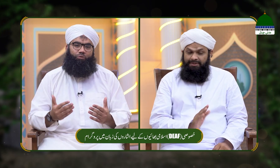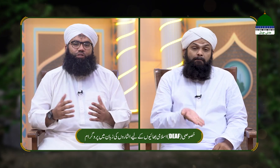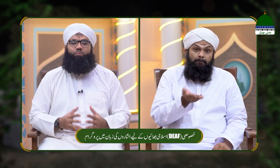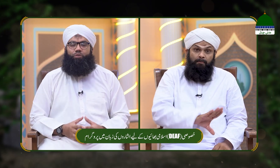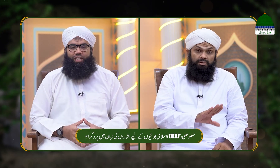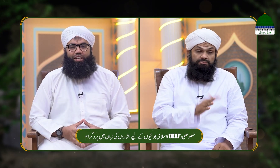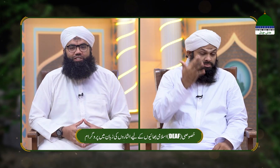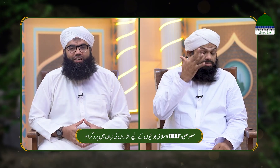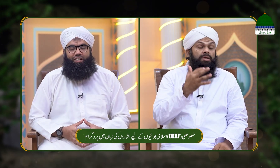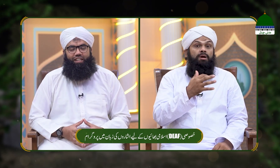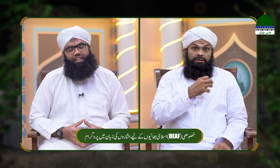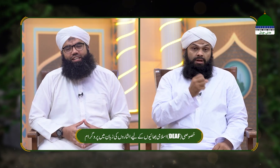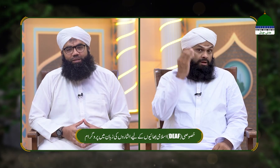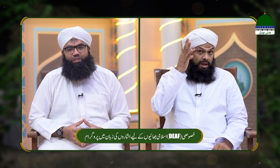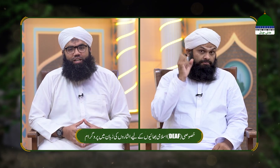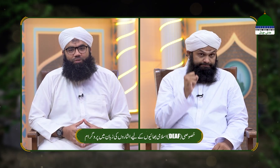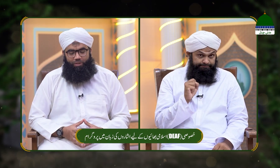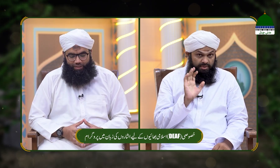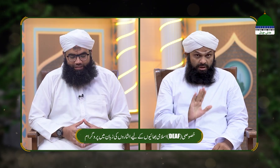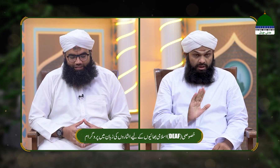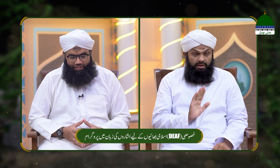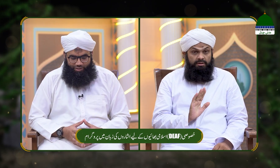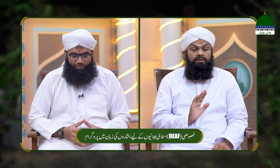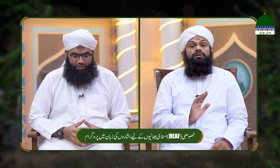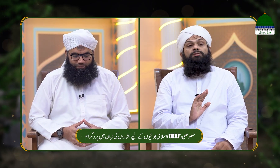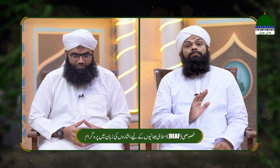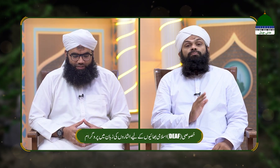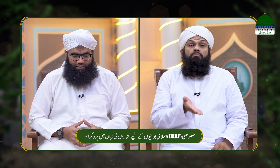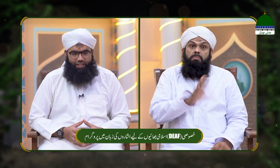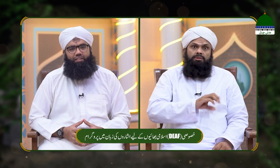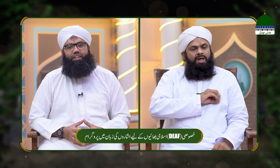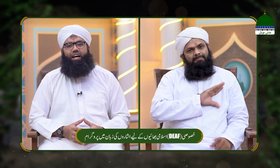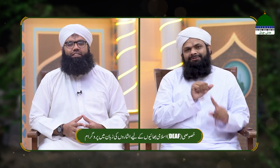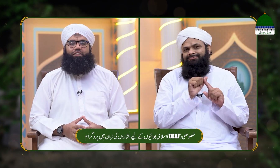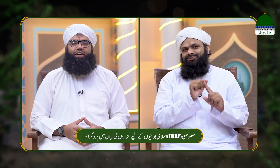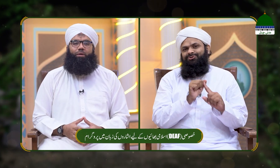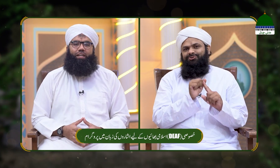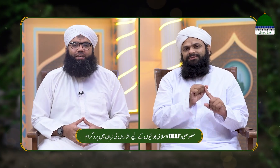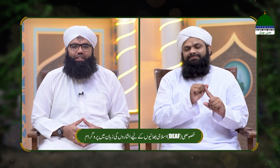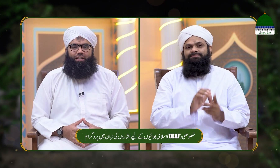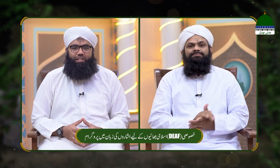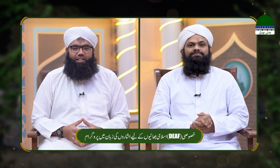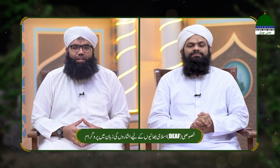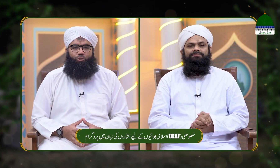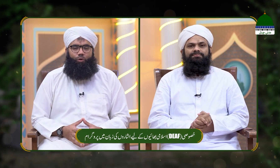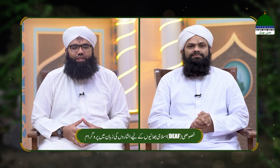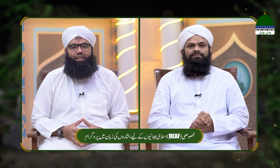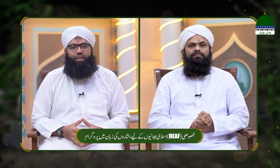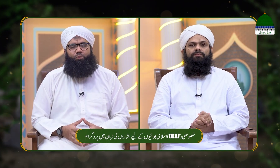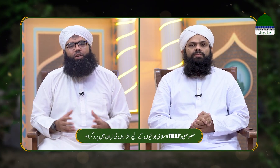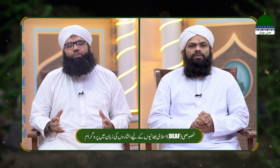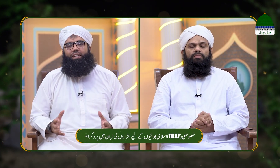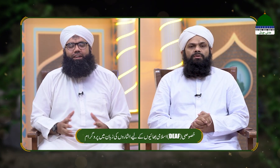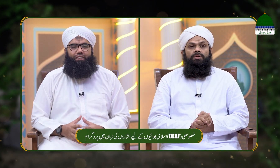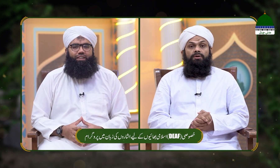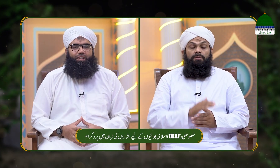رکھ کر دوسروں تک پہنچائیں گے انشاءاللہ۔ اللہ کریم نے چاہا تو اس کی برکتیں نصیب ہوں گی۔ ناظرین، آج ہمارے سلسلے کا جو ٹاپک ہے